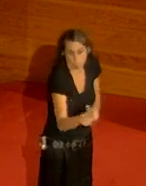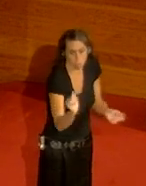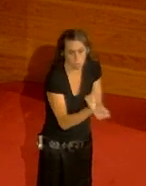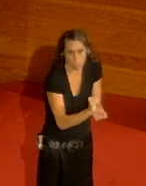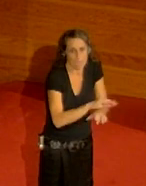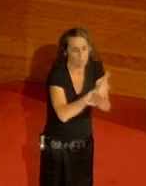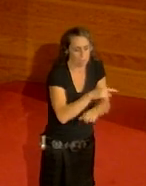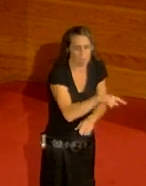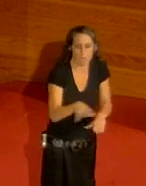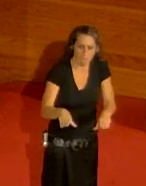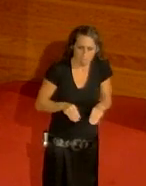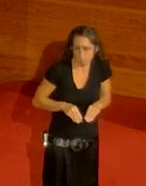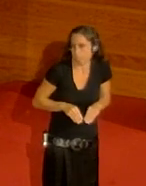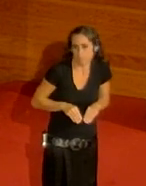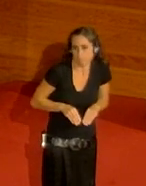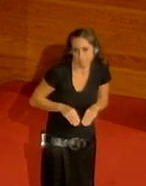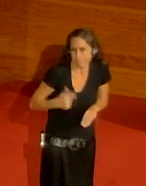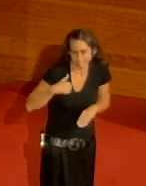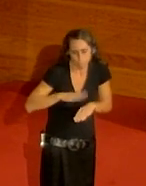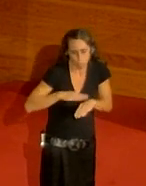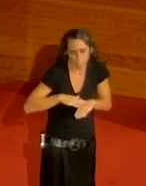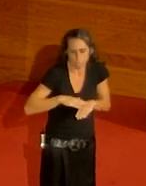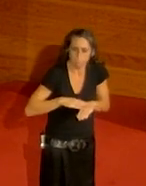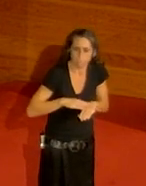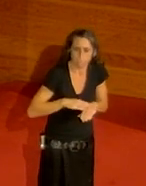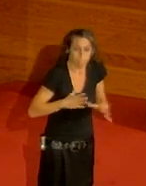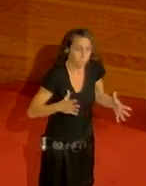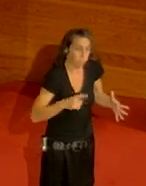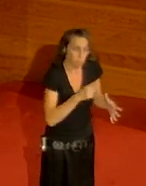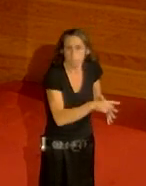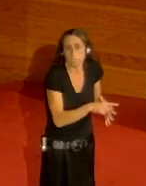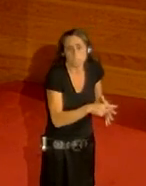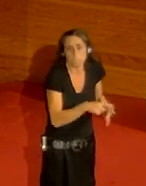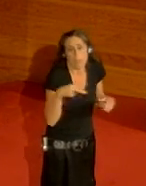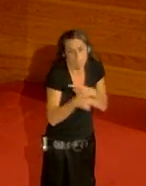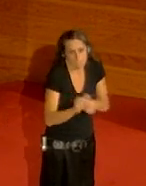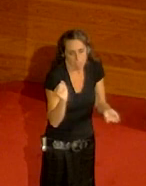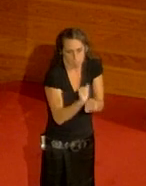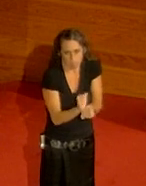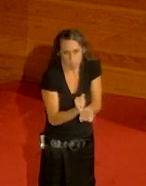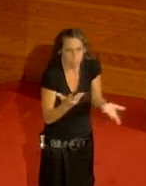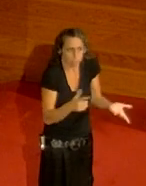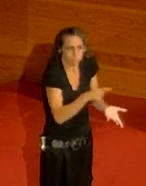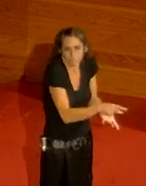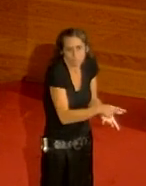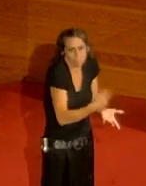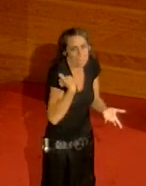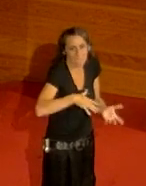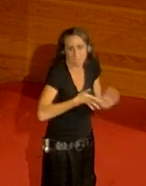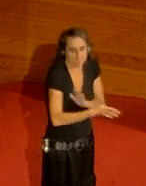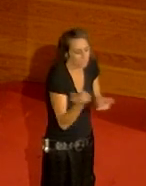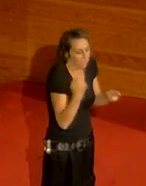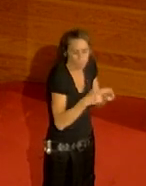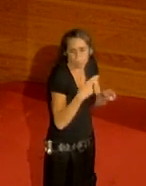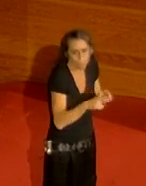incluía inhabilitarlo entonces claro el supremo le dijo a netanyahu Mira este señor no puede ser ministro porque es que lo inhabilitamos el año pasado porque el